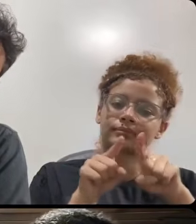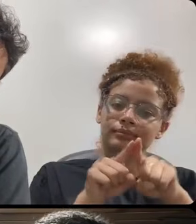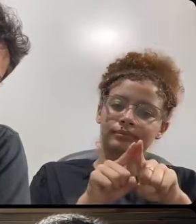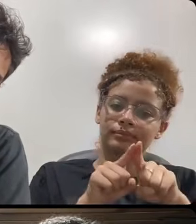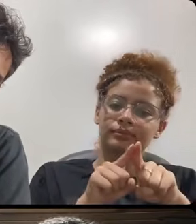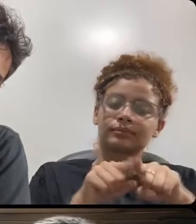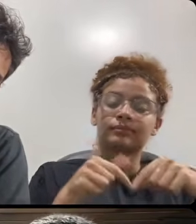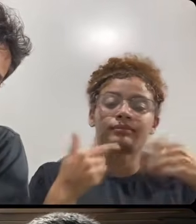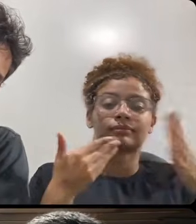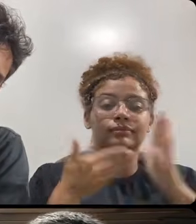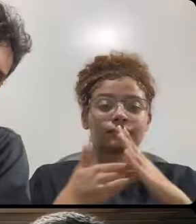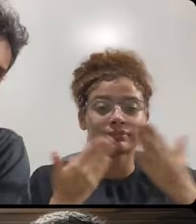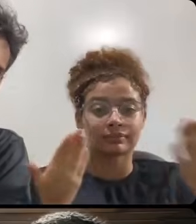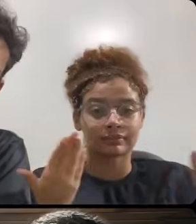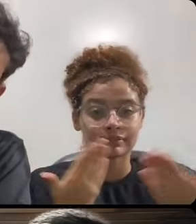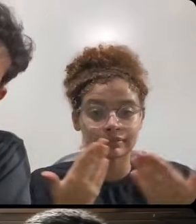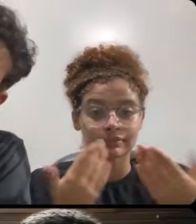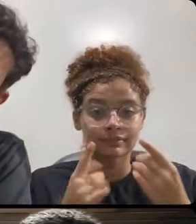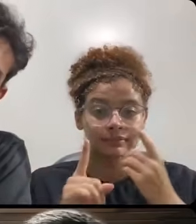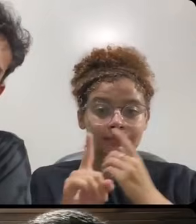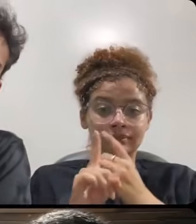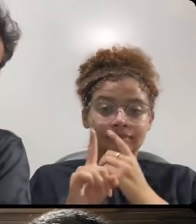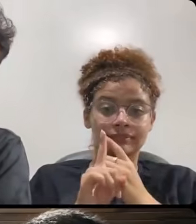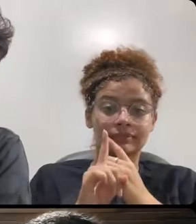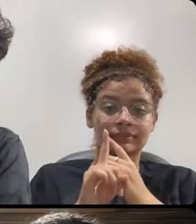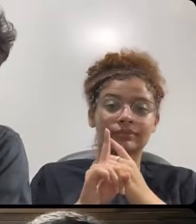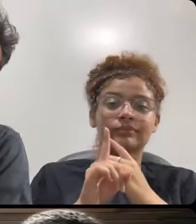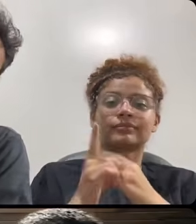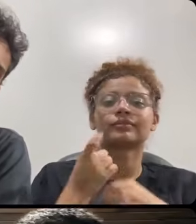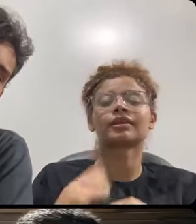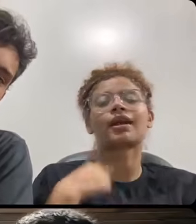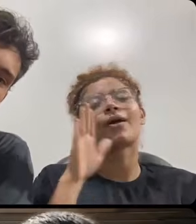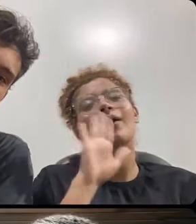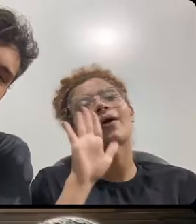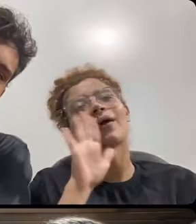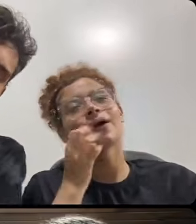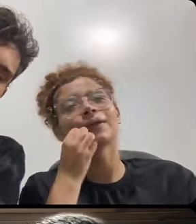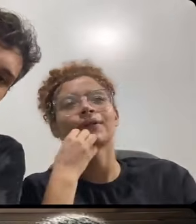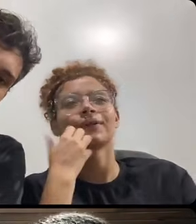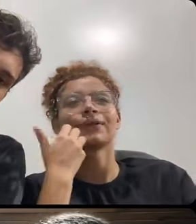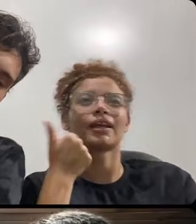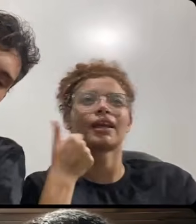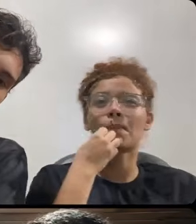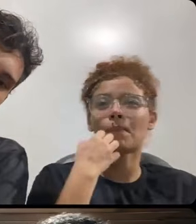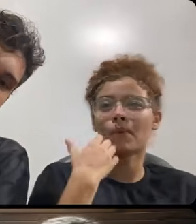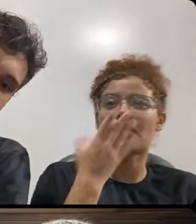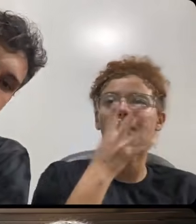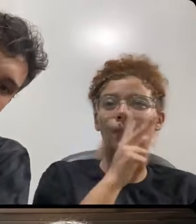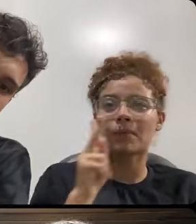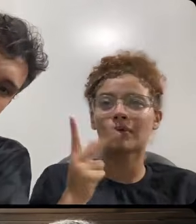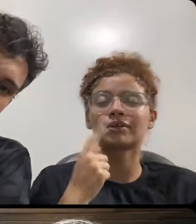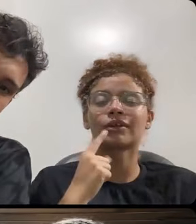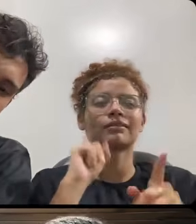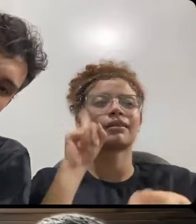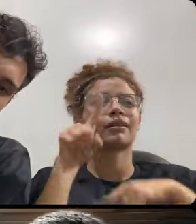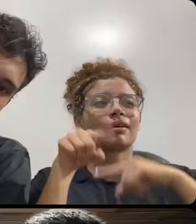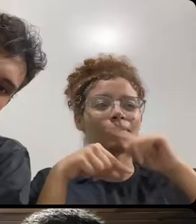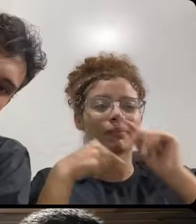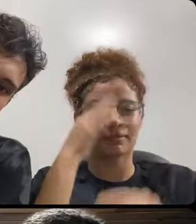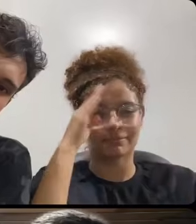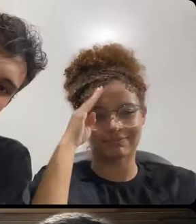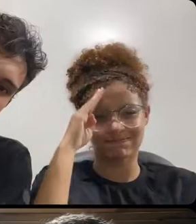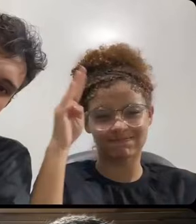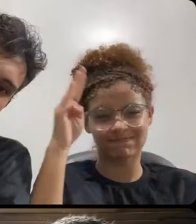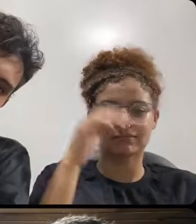que até hoje encontro as pessoas me cumprimentam. Ah, tu foi um bom professor naquela época. E depois eu fui para o quartel, né? Tinha que servir, então era só temporário